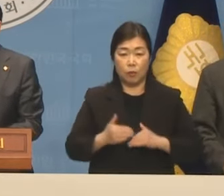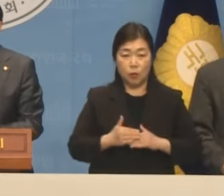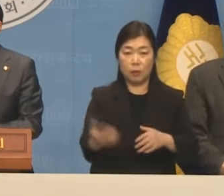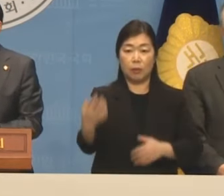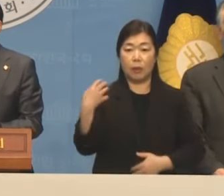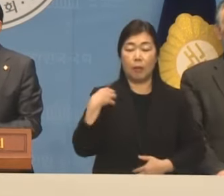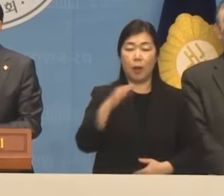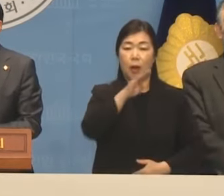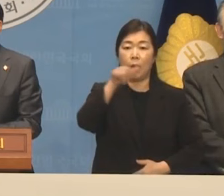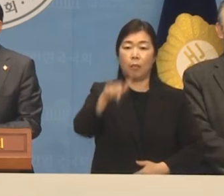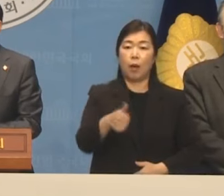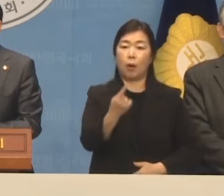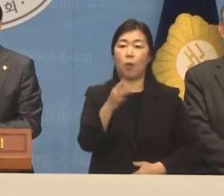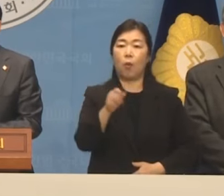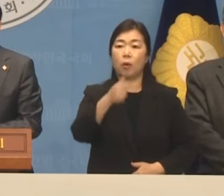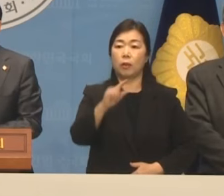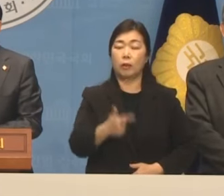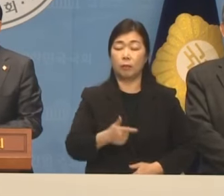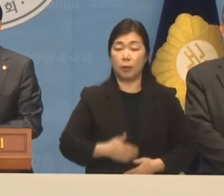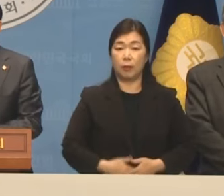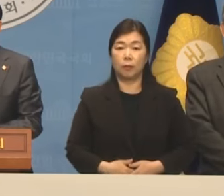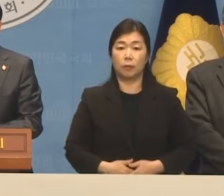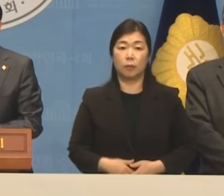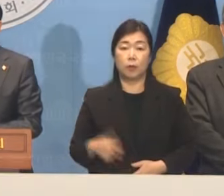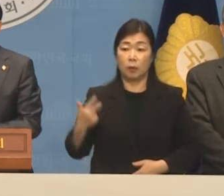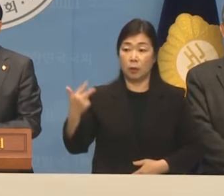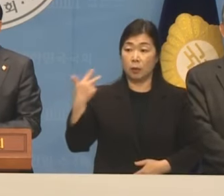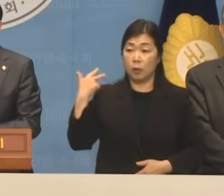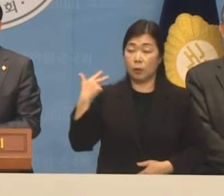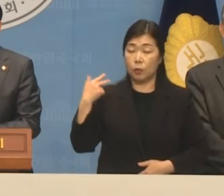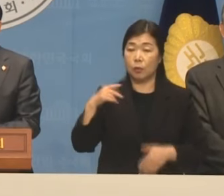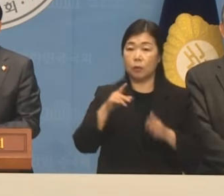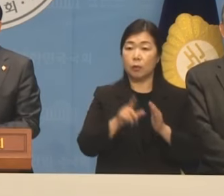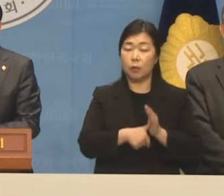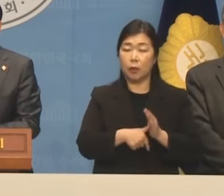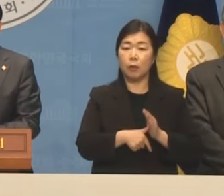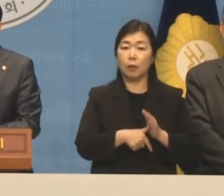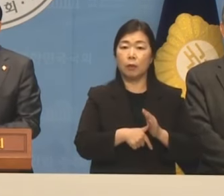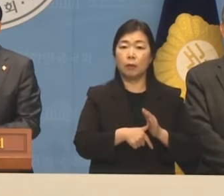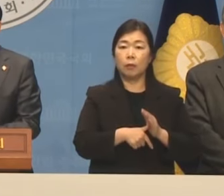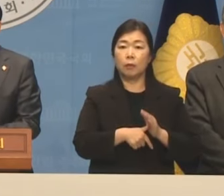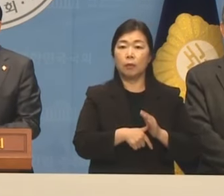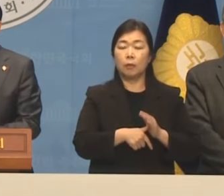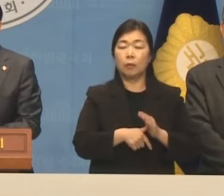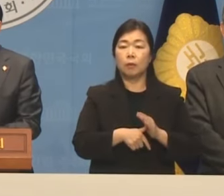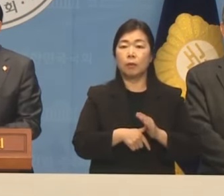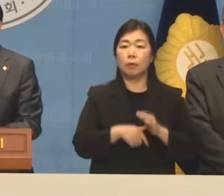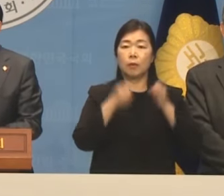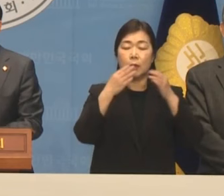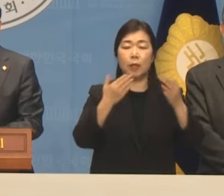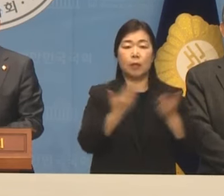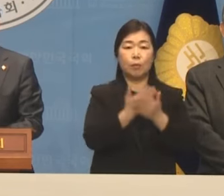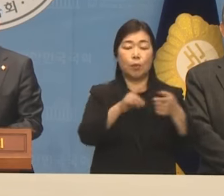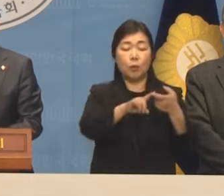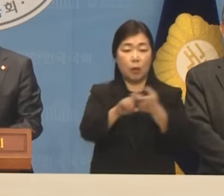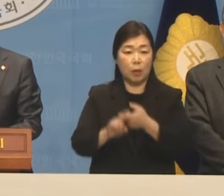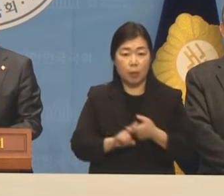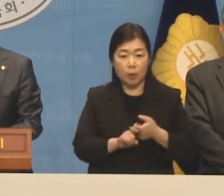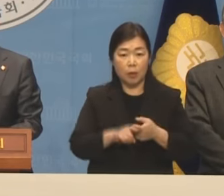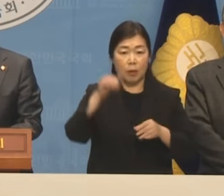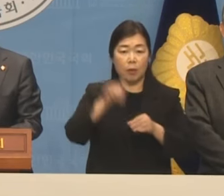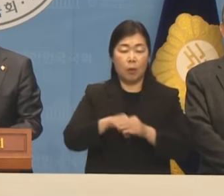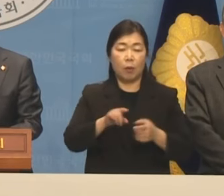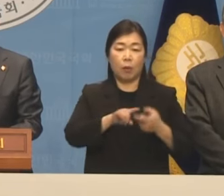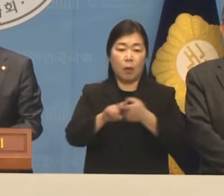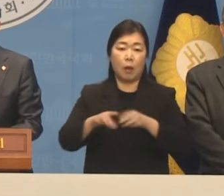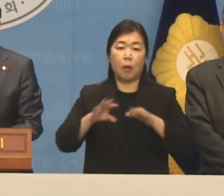박홍근입니다. 저희는 지난주에 민주당과 진보당, 새진보연합이 선거연합